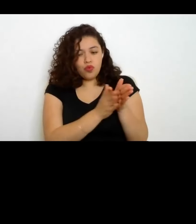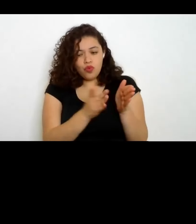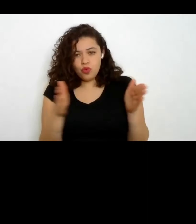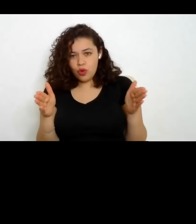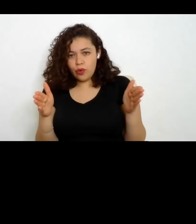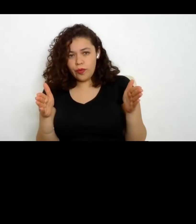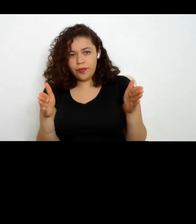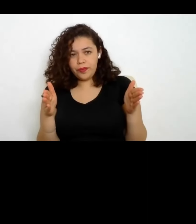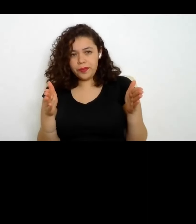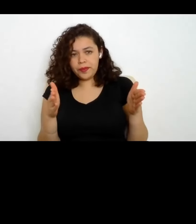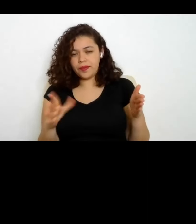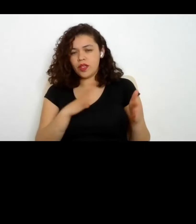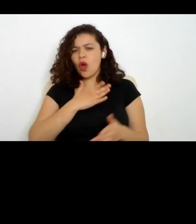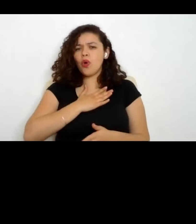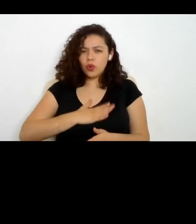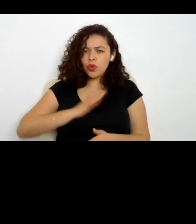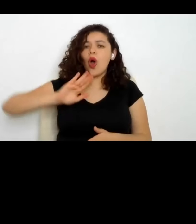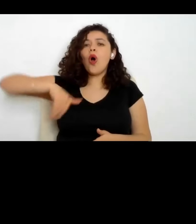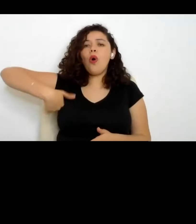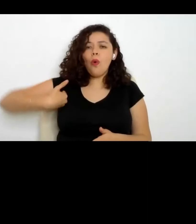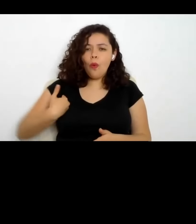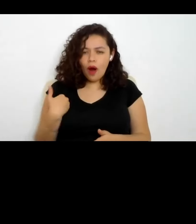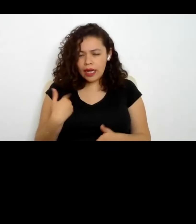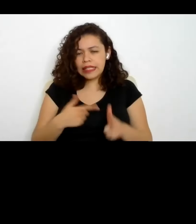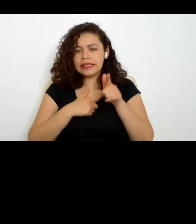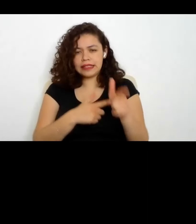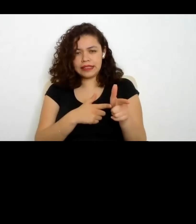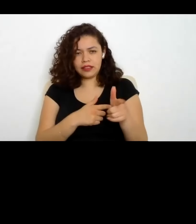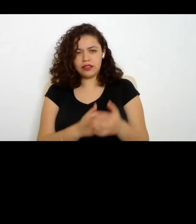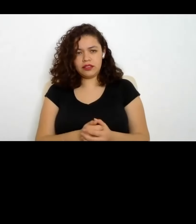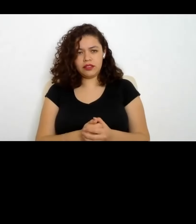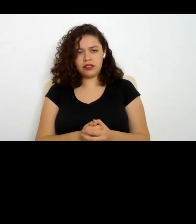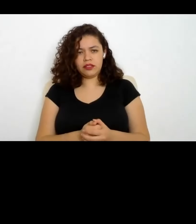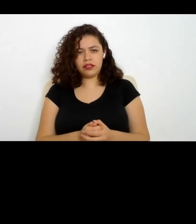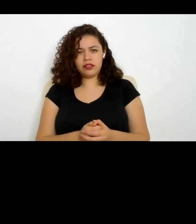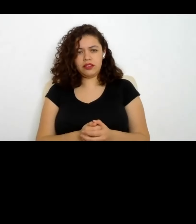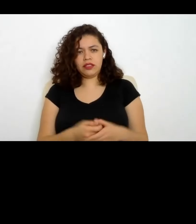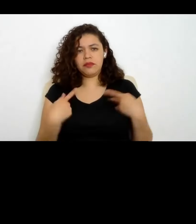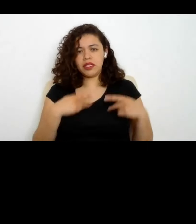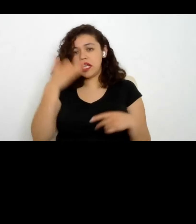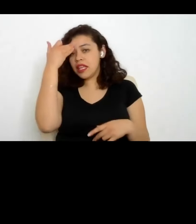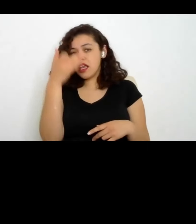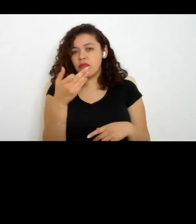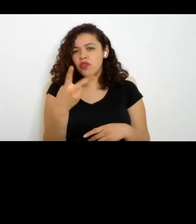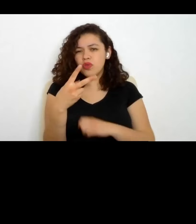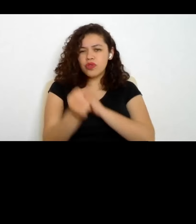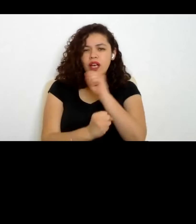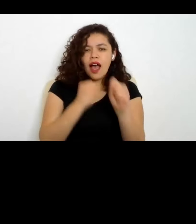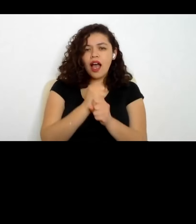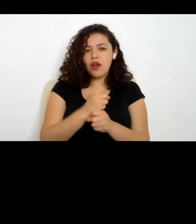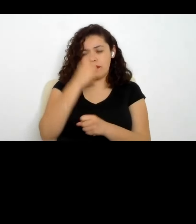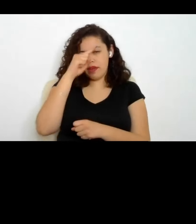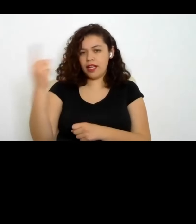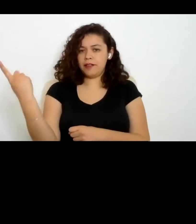que se justifica que yo los mantenga después de que esa persona se va, porque esa persona tiene un plazo de 2 años para